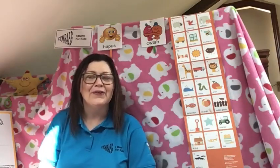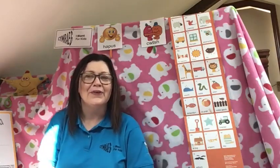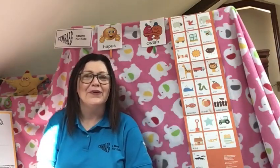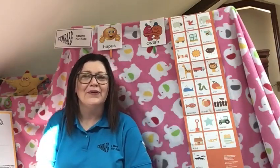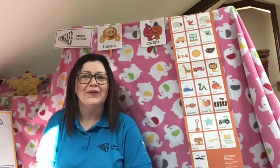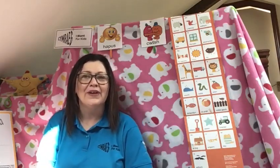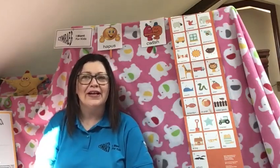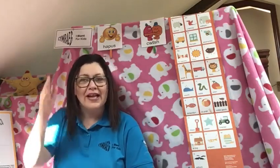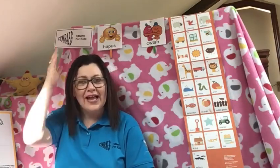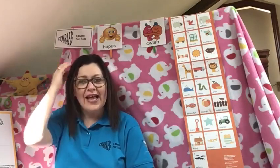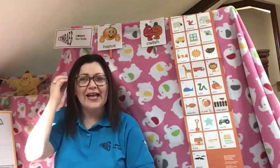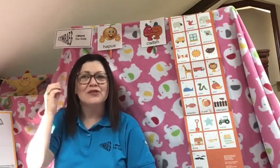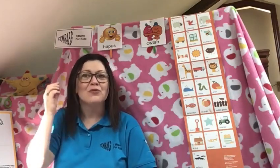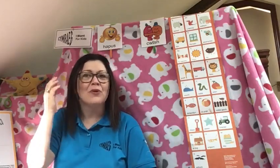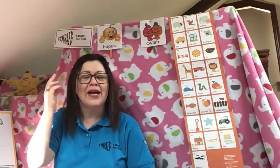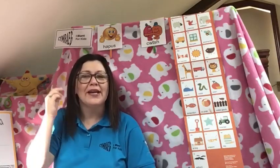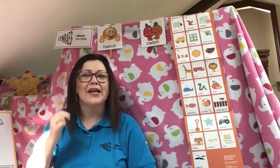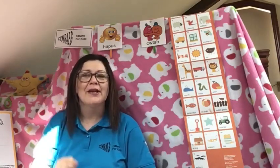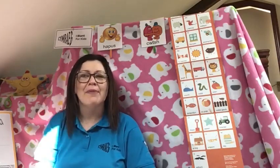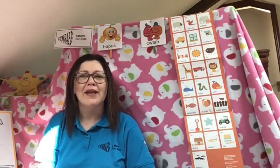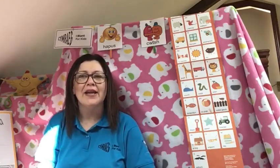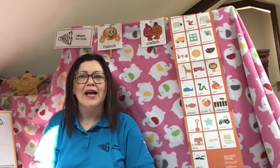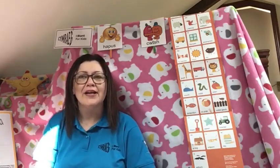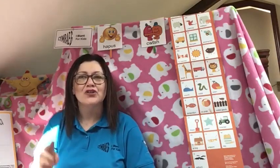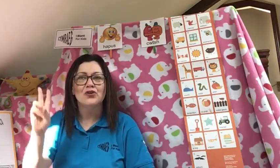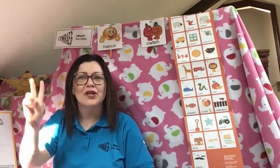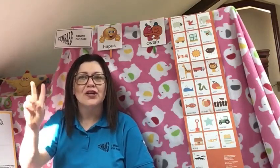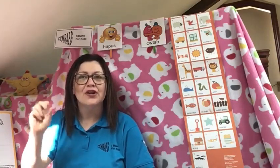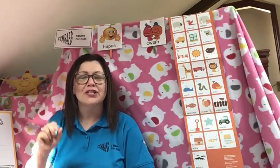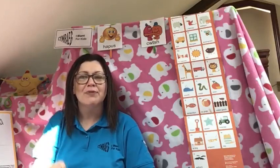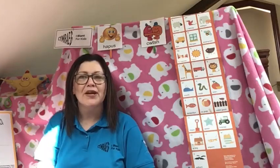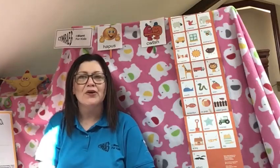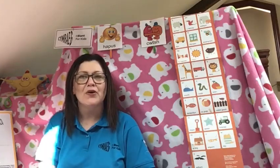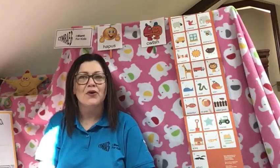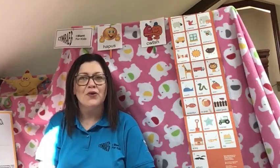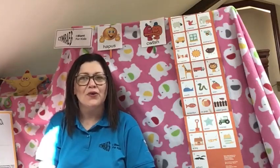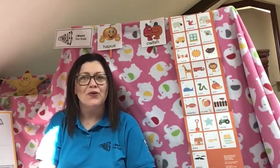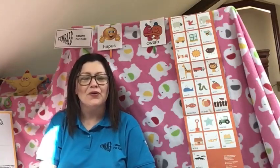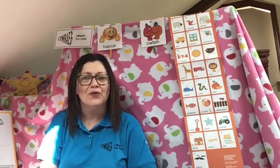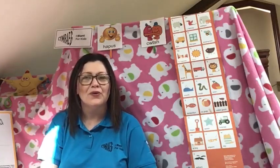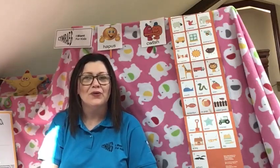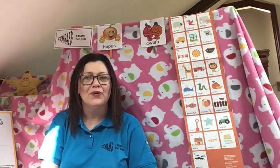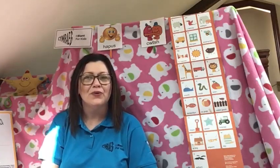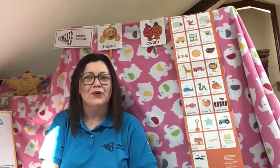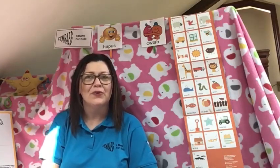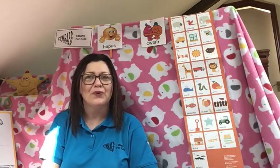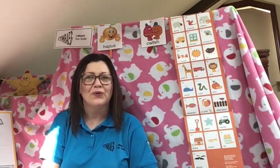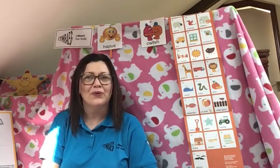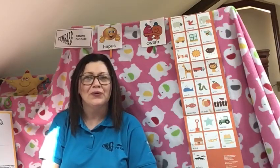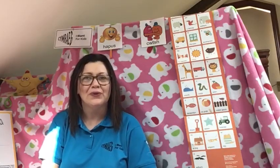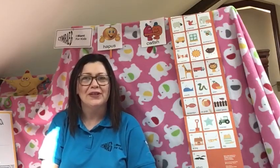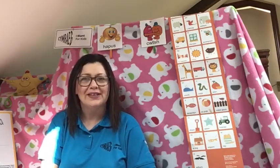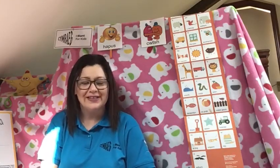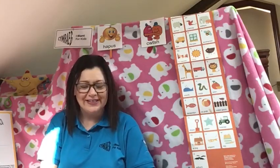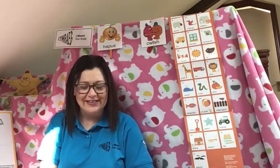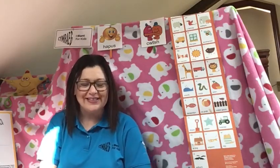ho. Het wen ar ei ben a dwy goes bren ho ho ho ho ho ho.